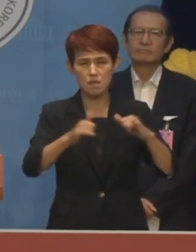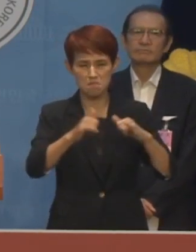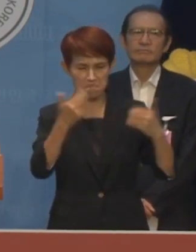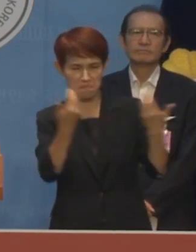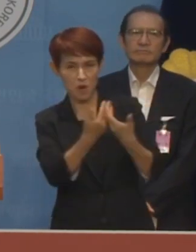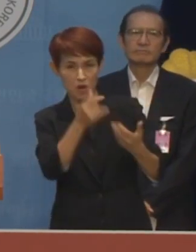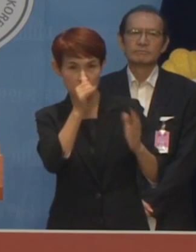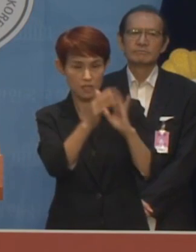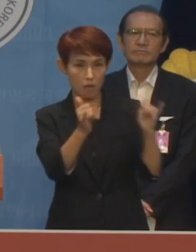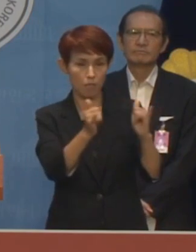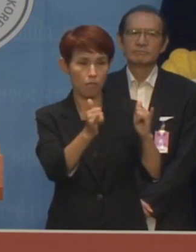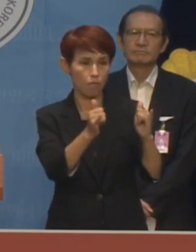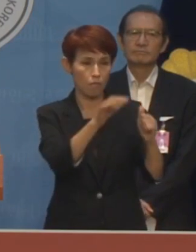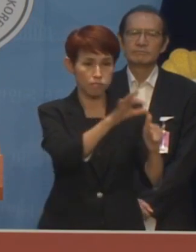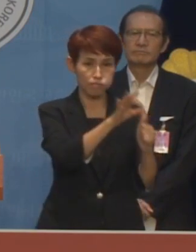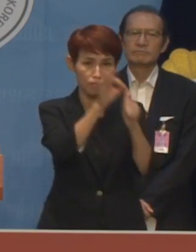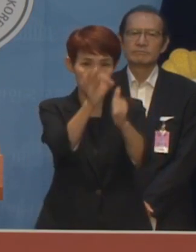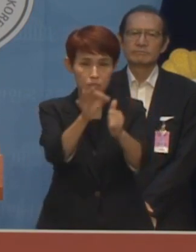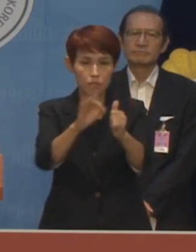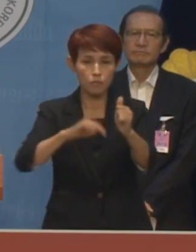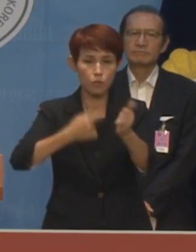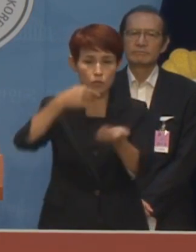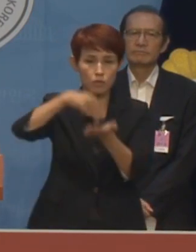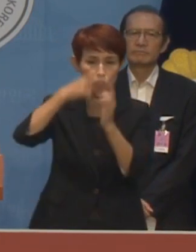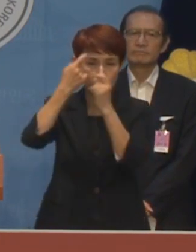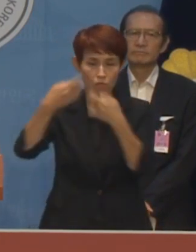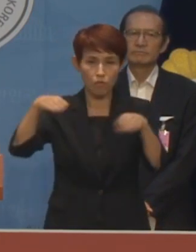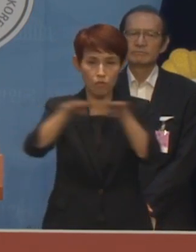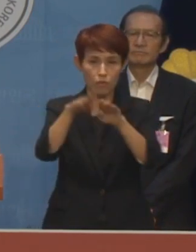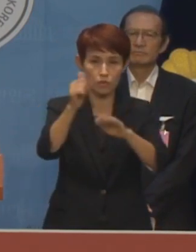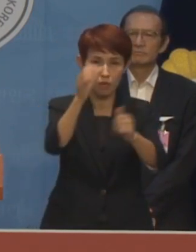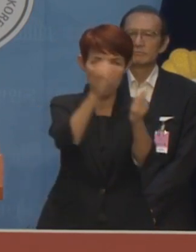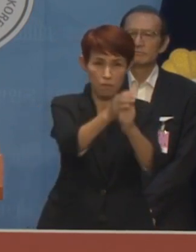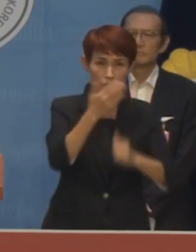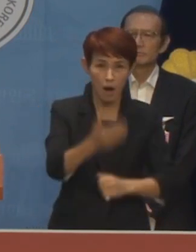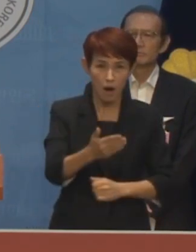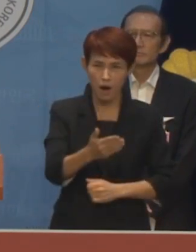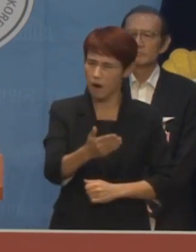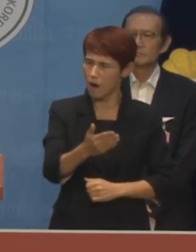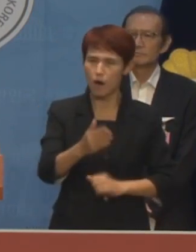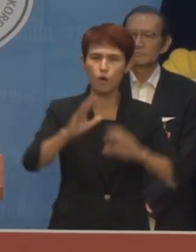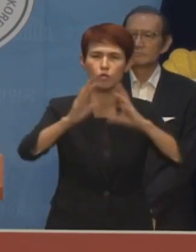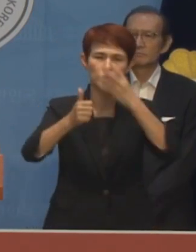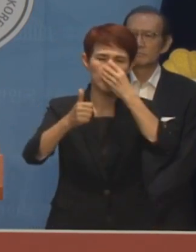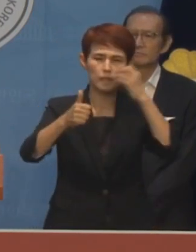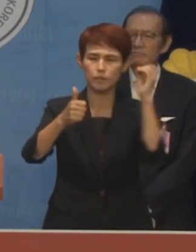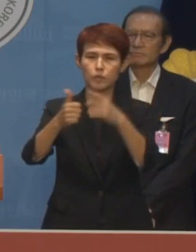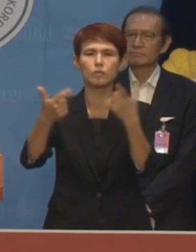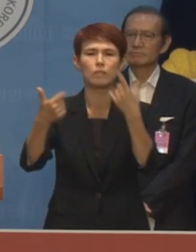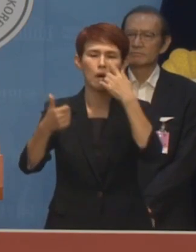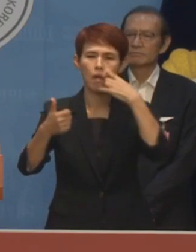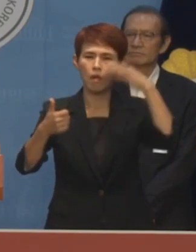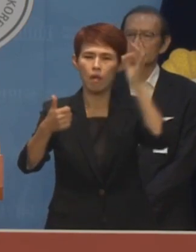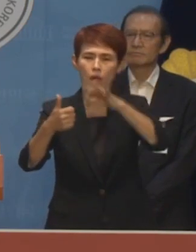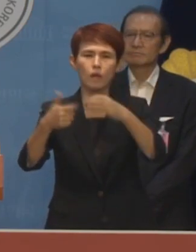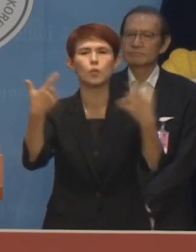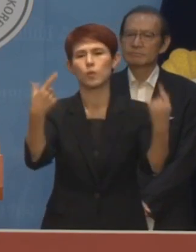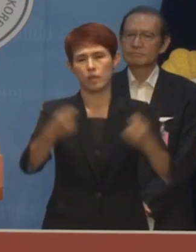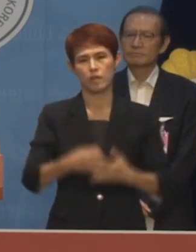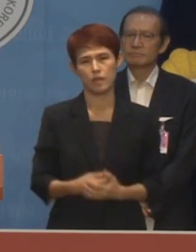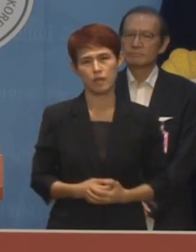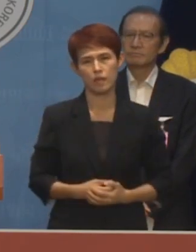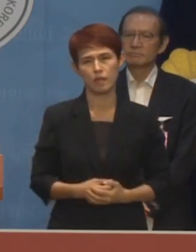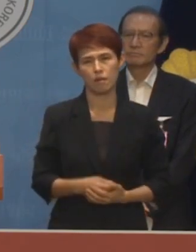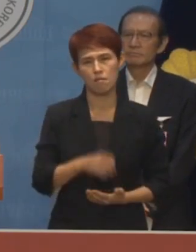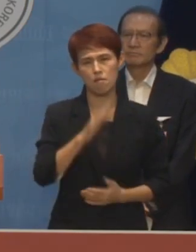수장에 임명하는 것은 선열을 욕되게 하고 국민을 조롱하며 그 후손의 절기를 폄훼하는 것은 망국의